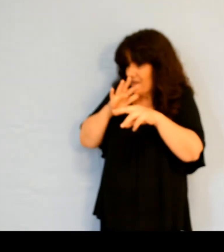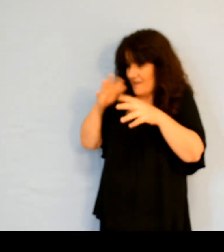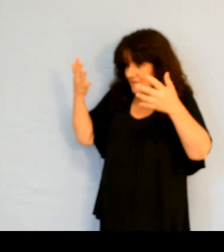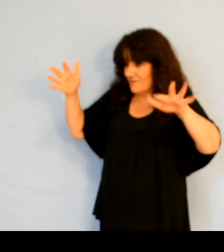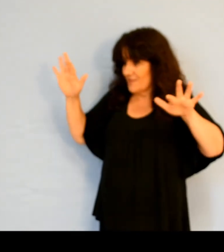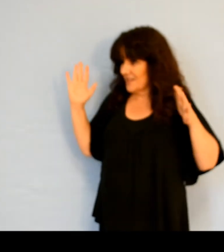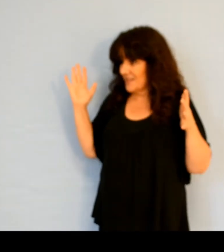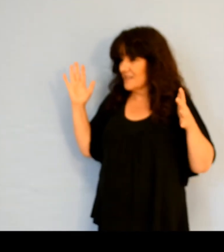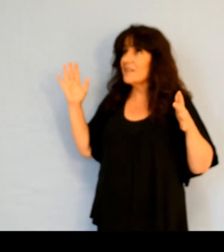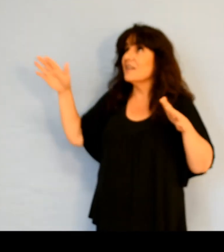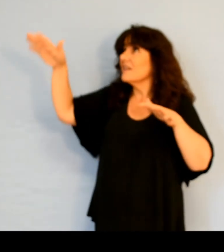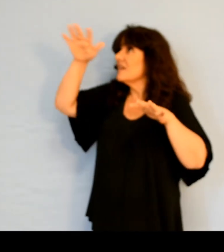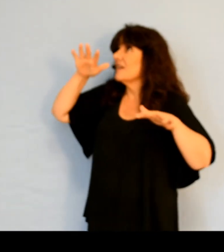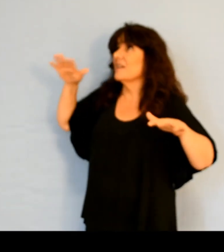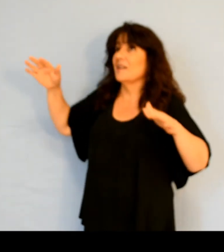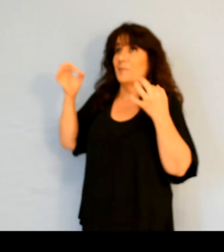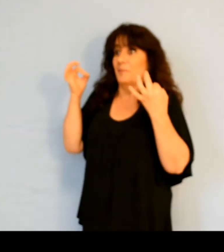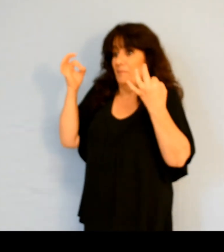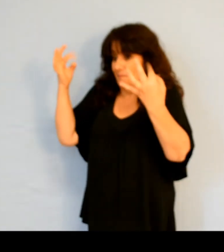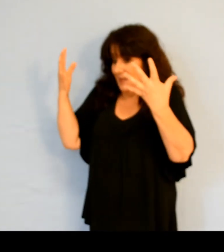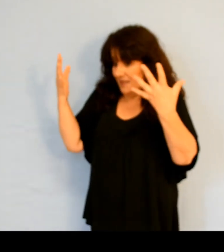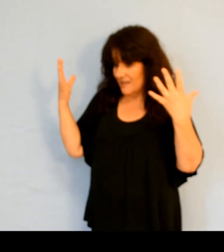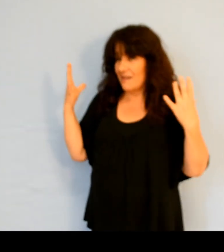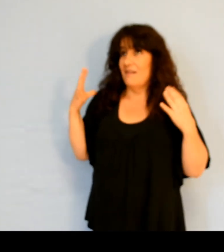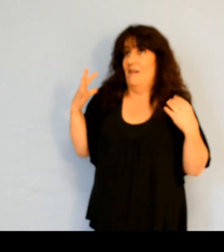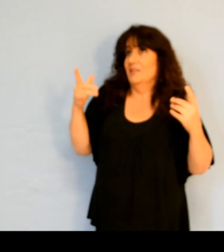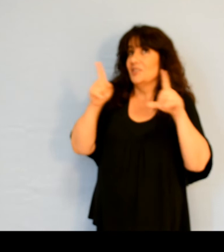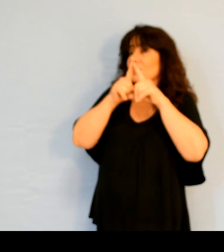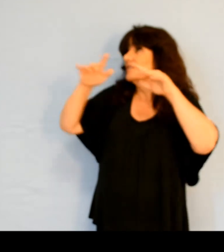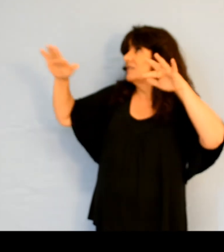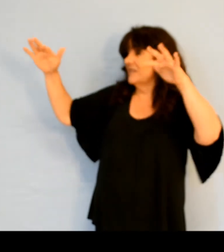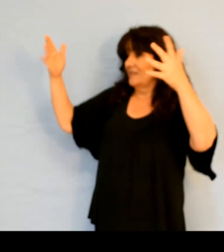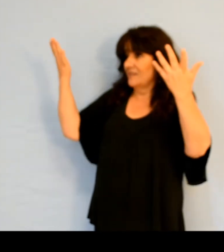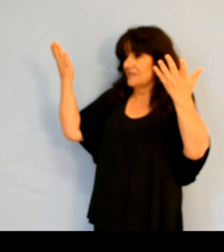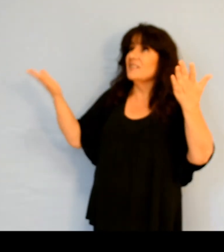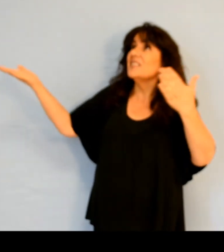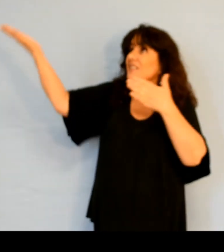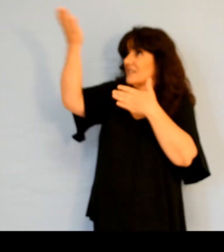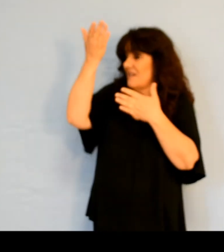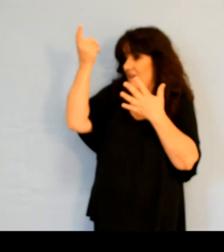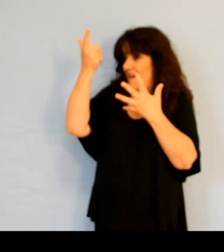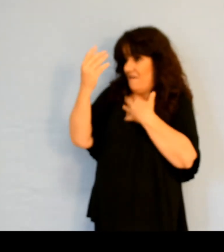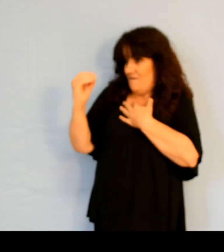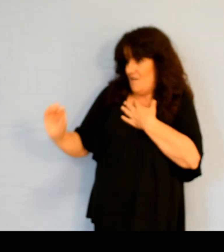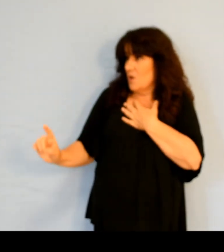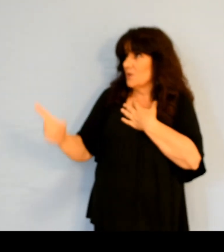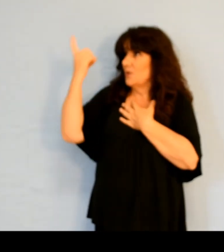Ils sont enfants de Dieu et enfants de la résurrection.